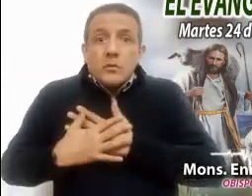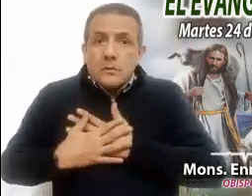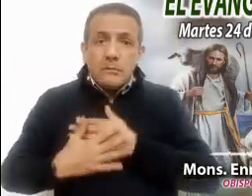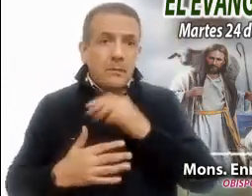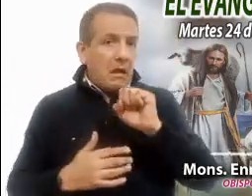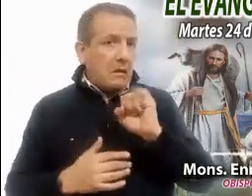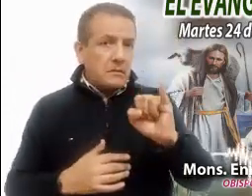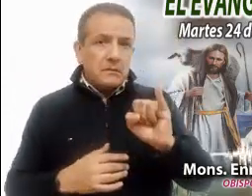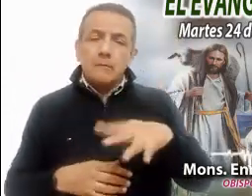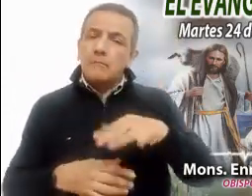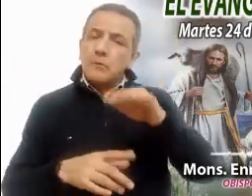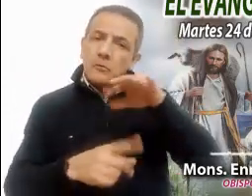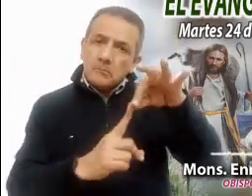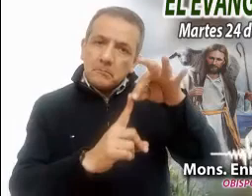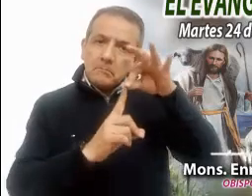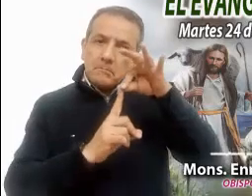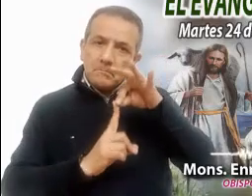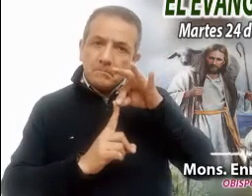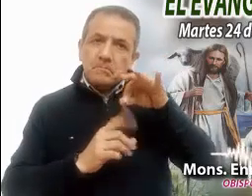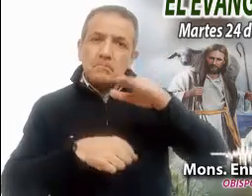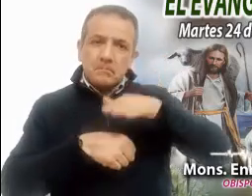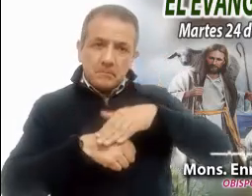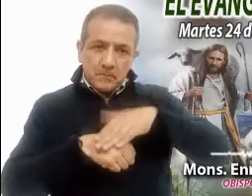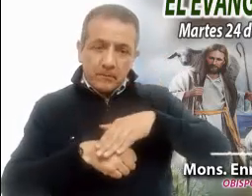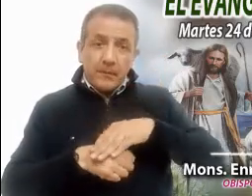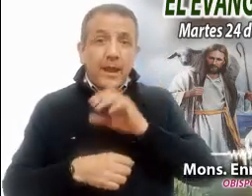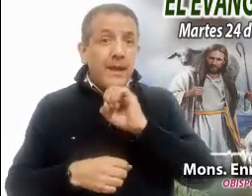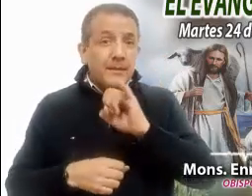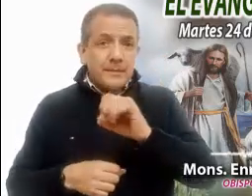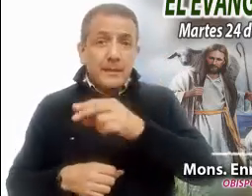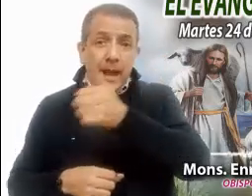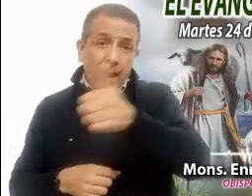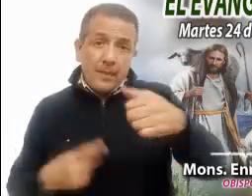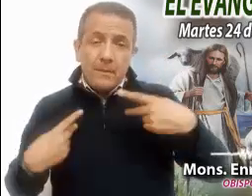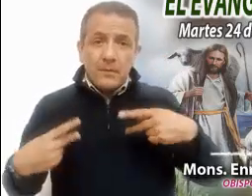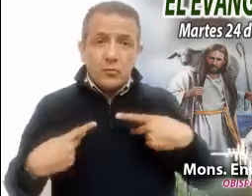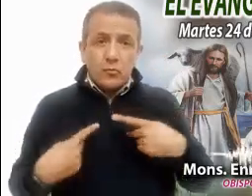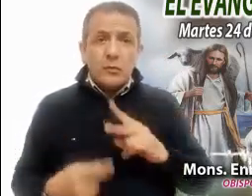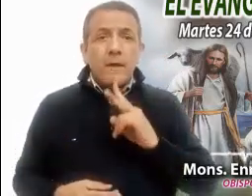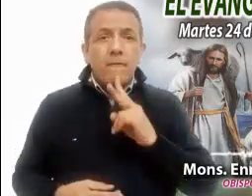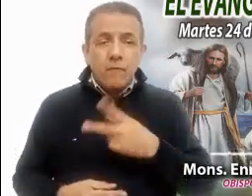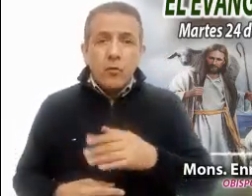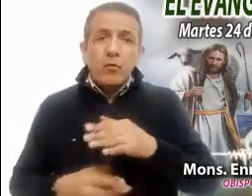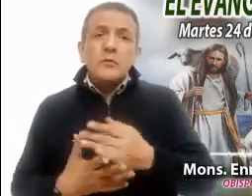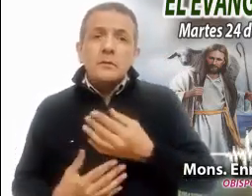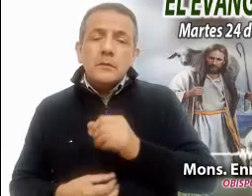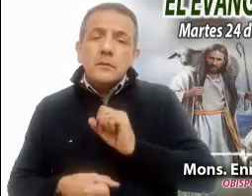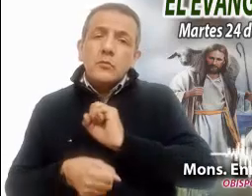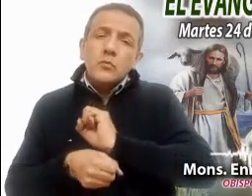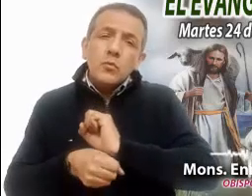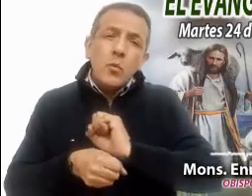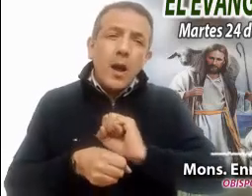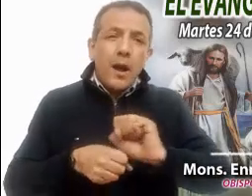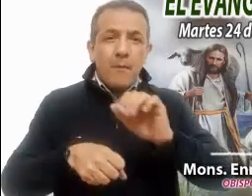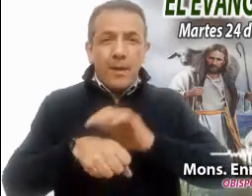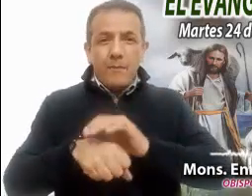y así nos llama. Así dirige su voz a cada uno de nosotros. Su voz es una voz